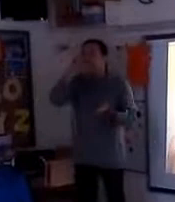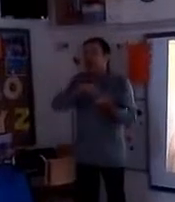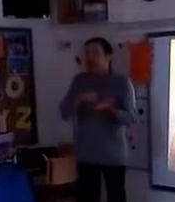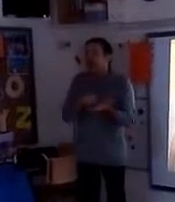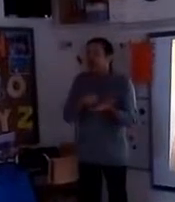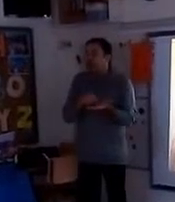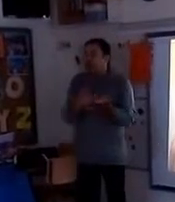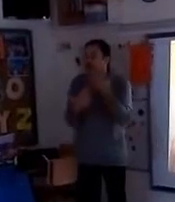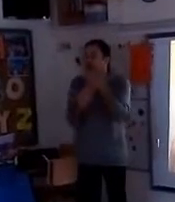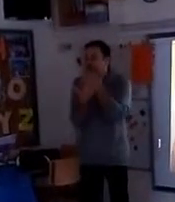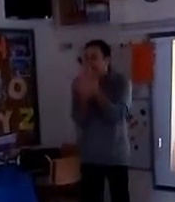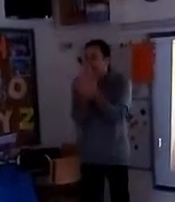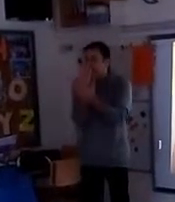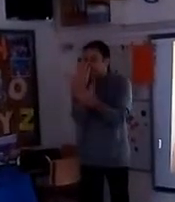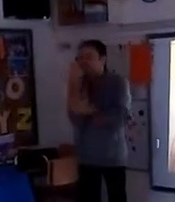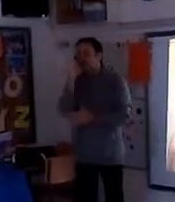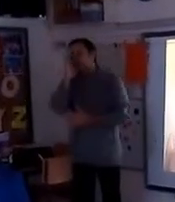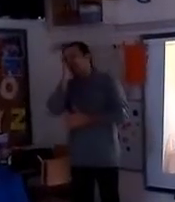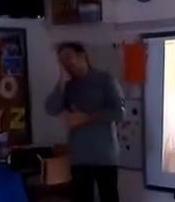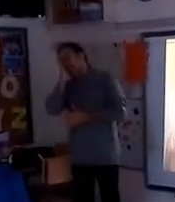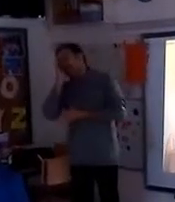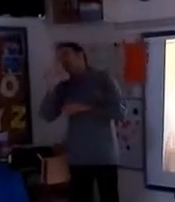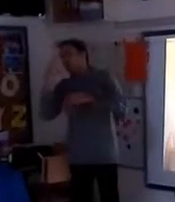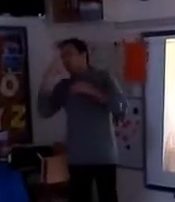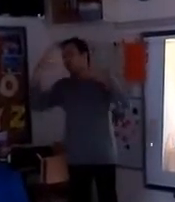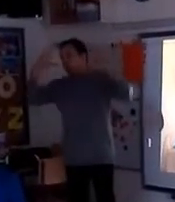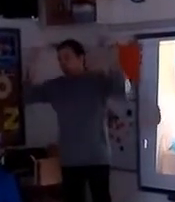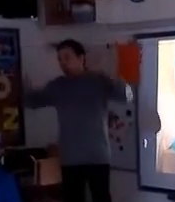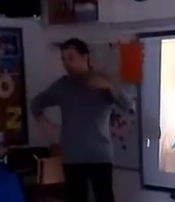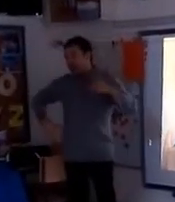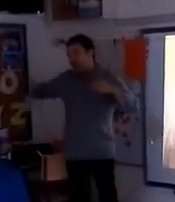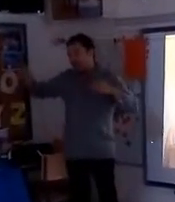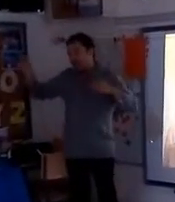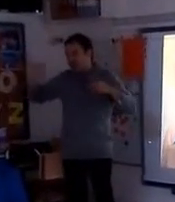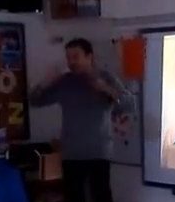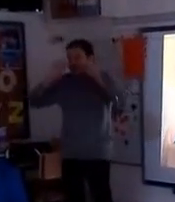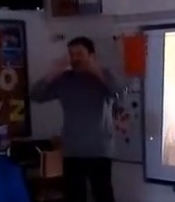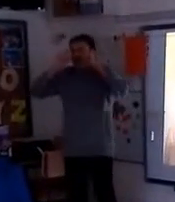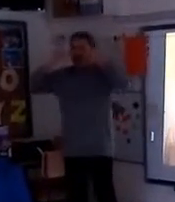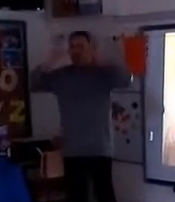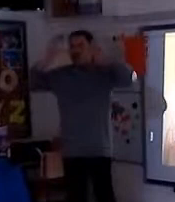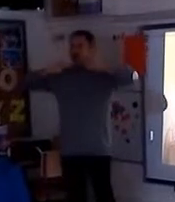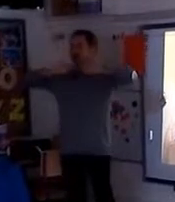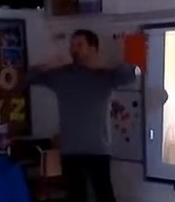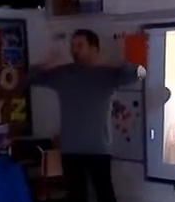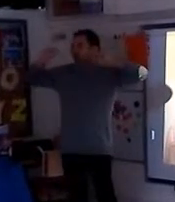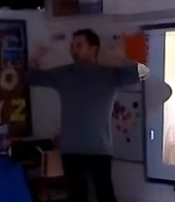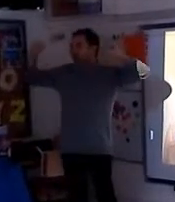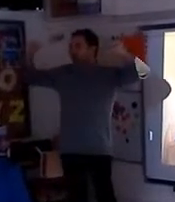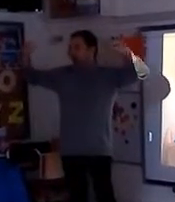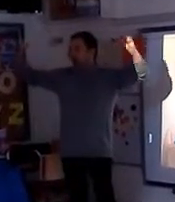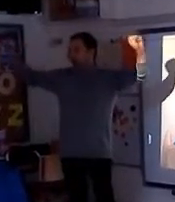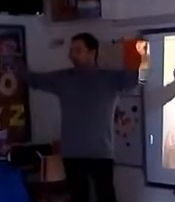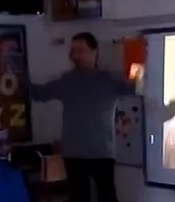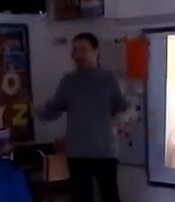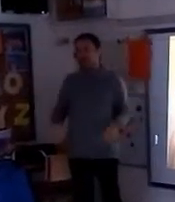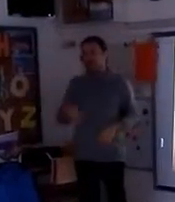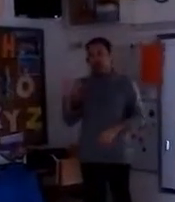Un día, por la mañana, estaba el zorrito durmiendo y se despertó. ¡Ay, qué